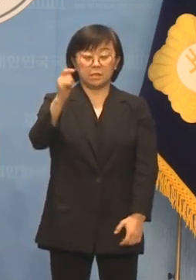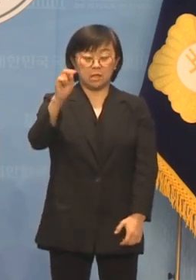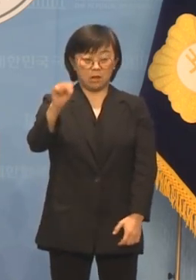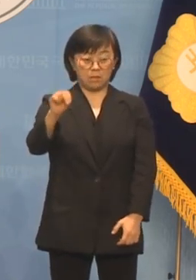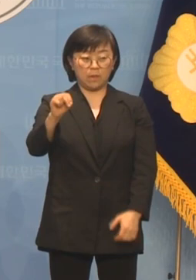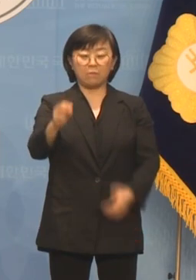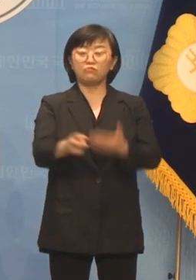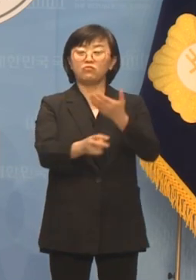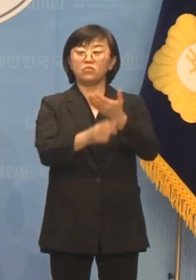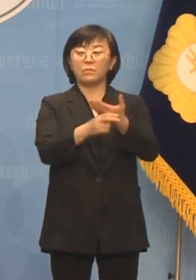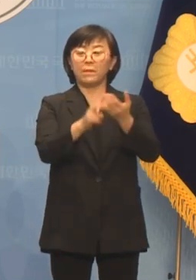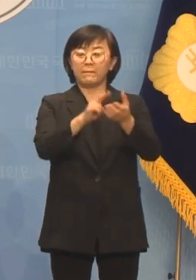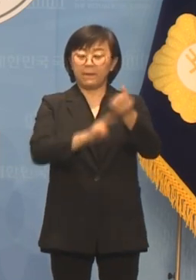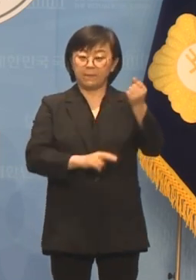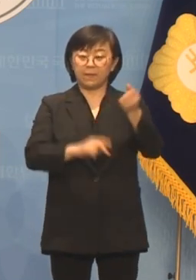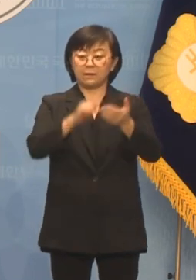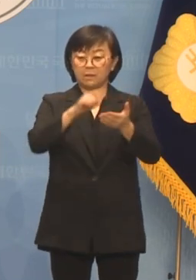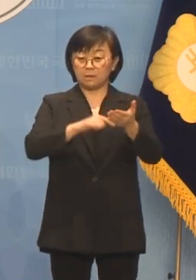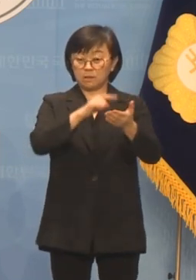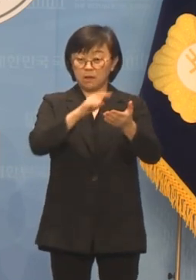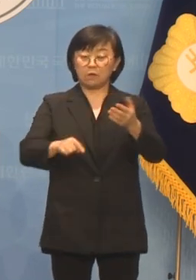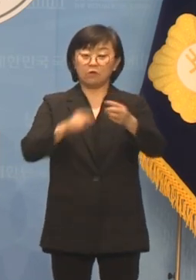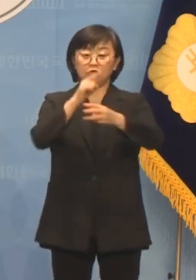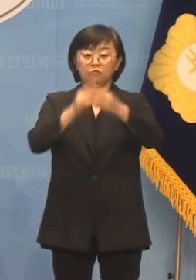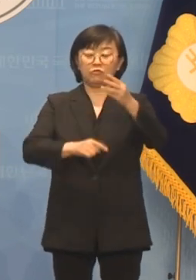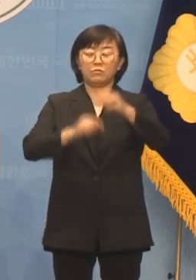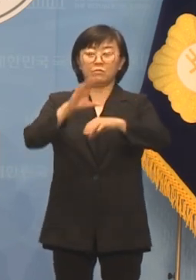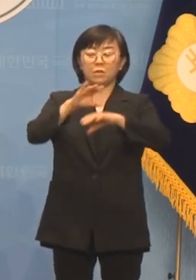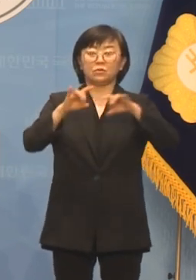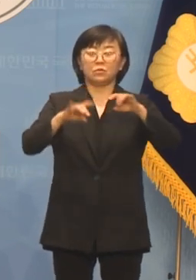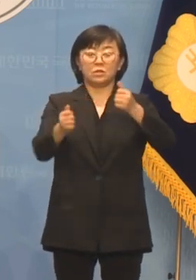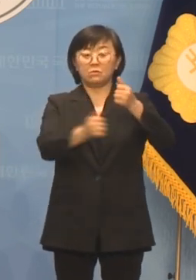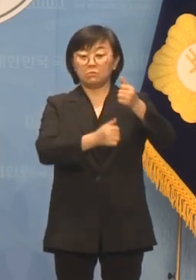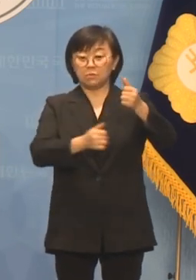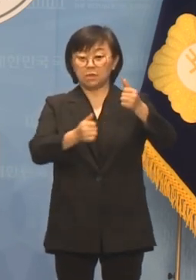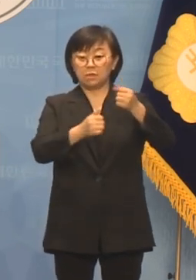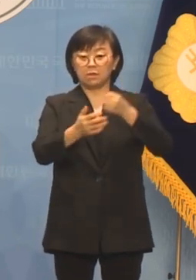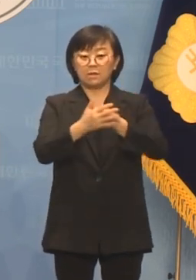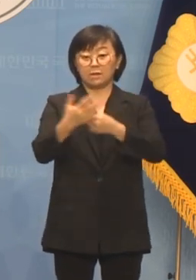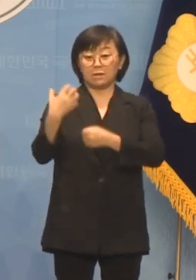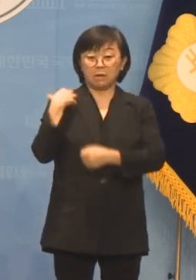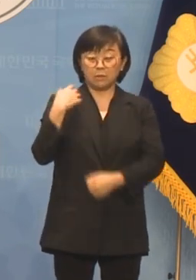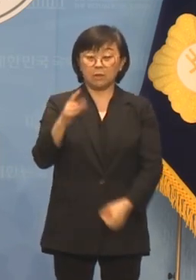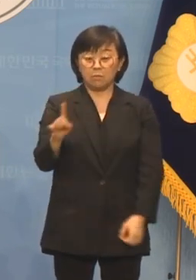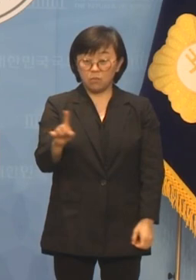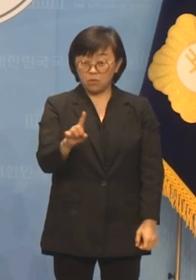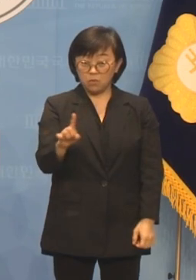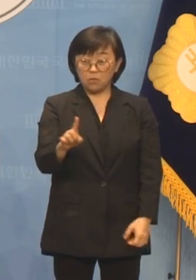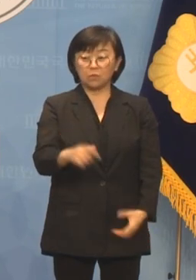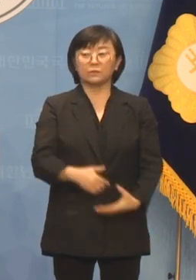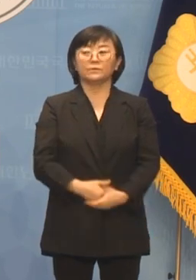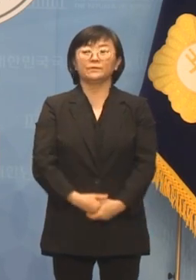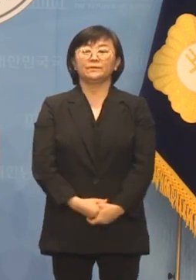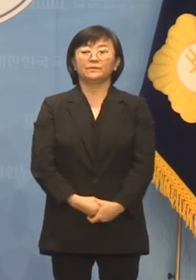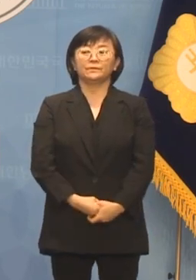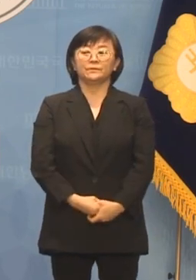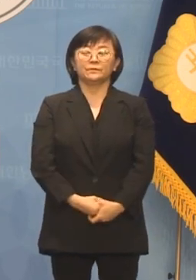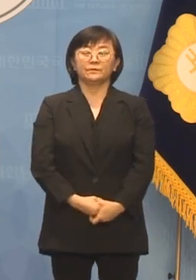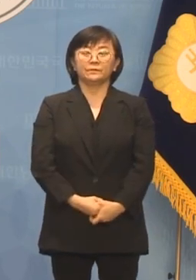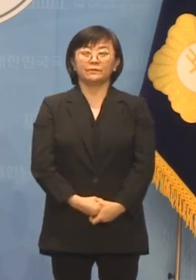YTN 불법 매각의 대가, 윤석열 방통위는 어떻게 감당하려고 합니까?